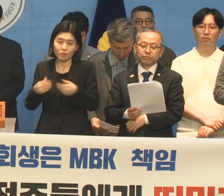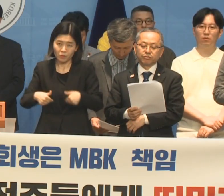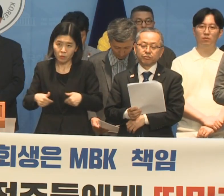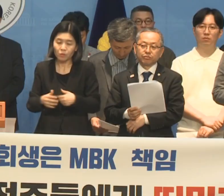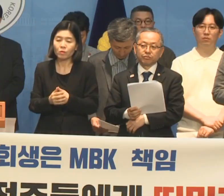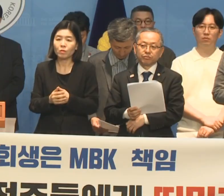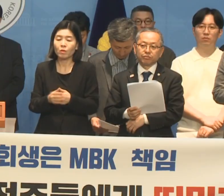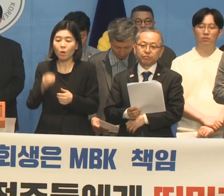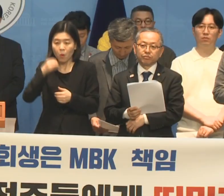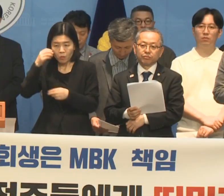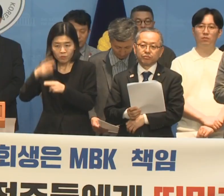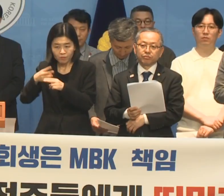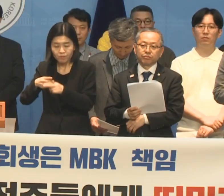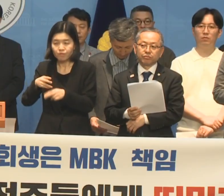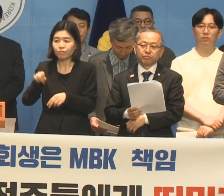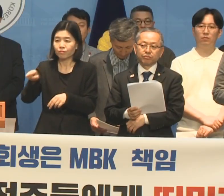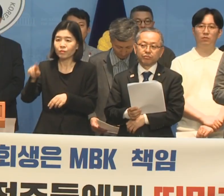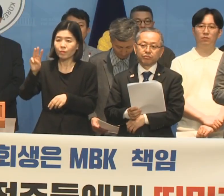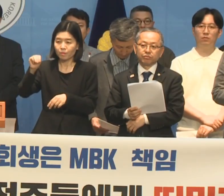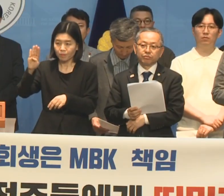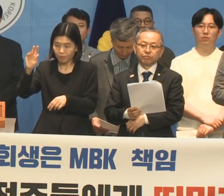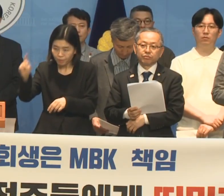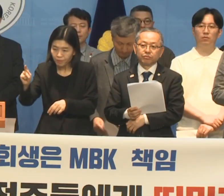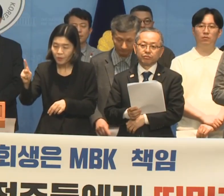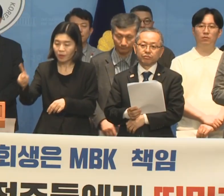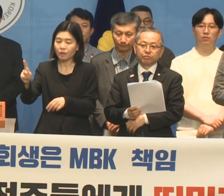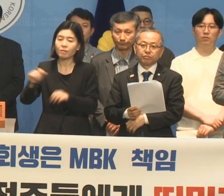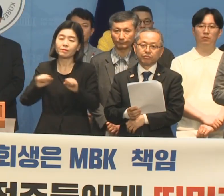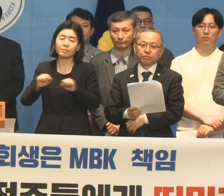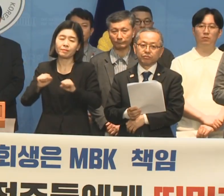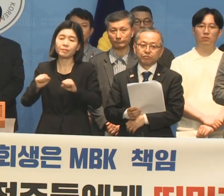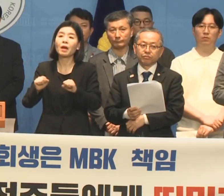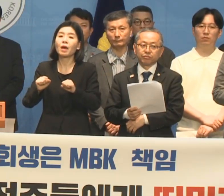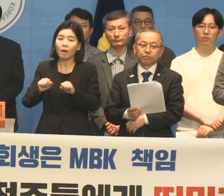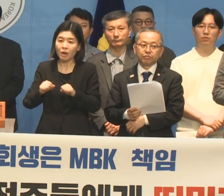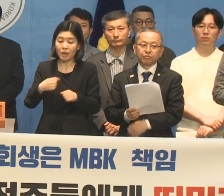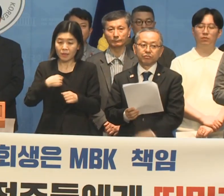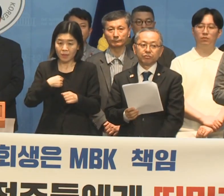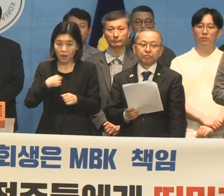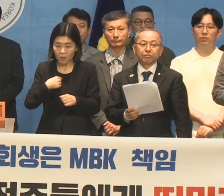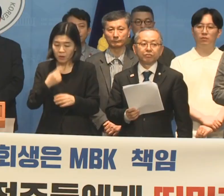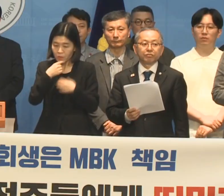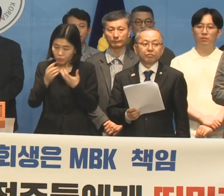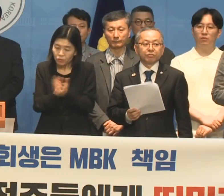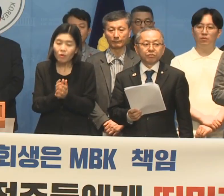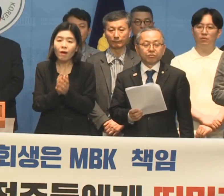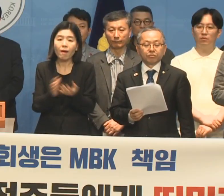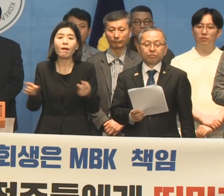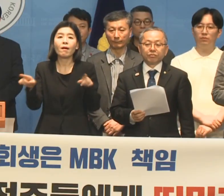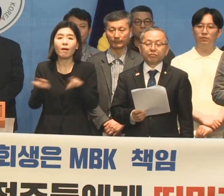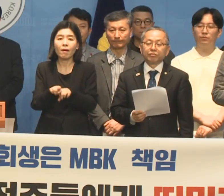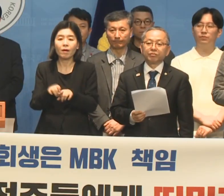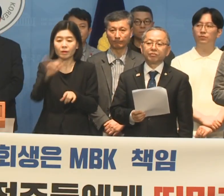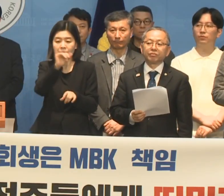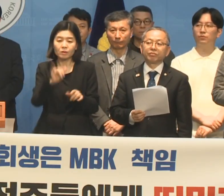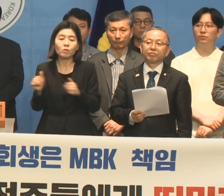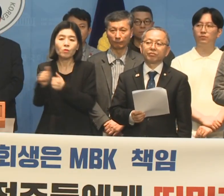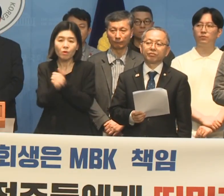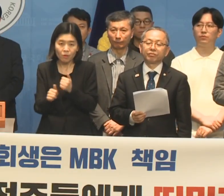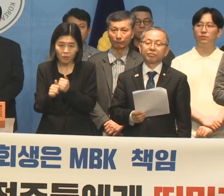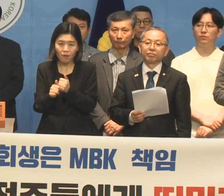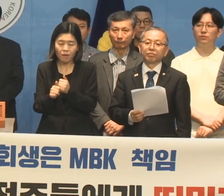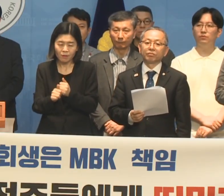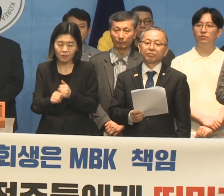홈플러스와 MBK는 신속한 조치를 취하고 저를 비롯한 더불어민주당 을지로위원회와